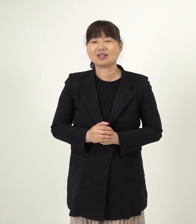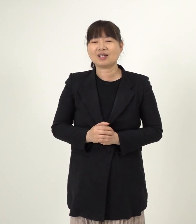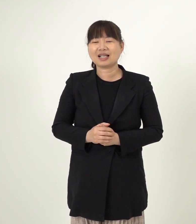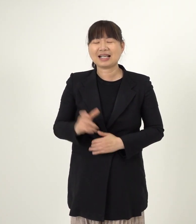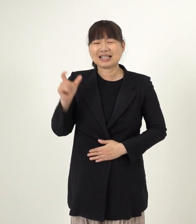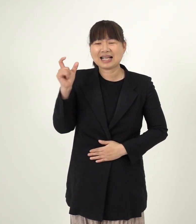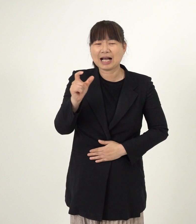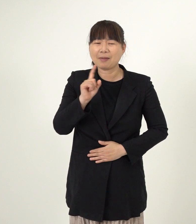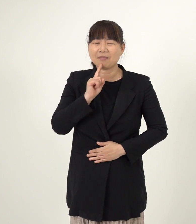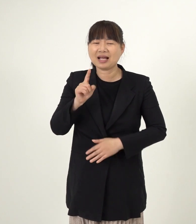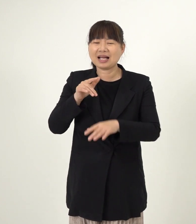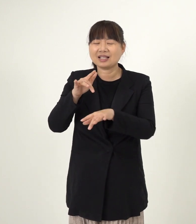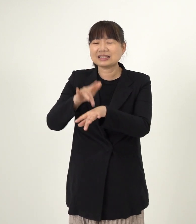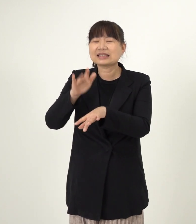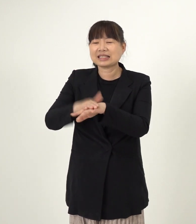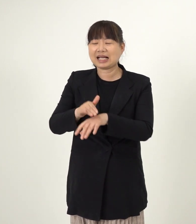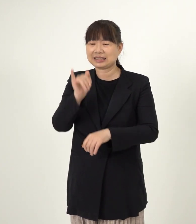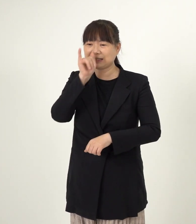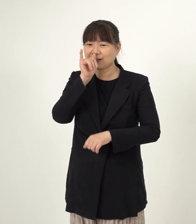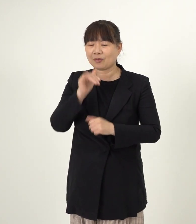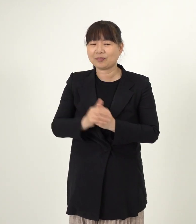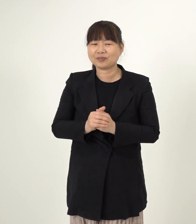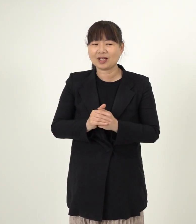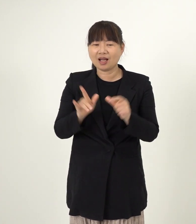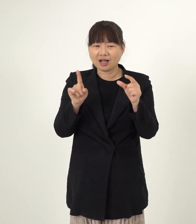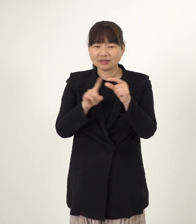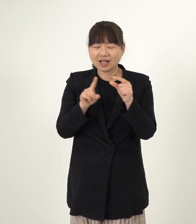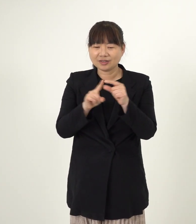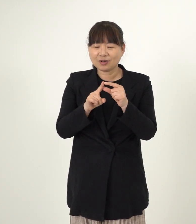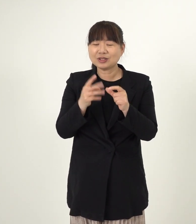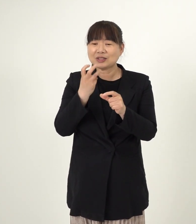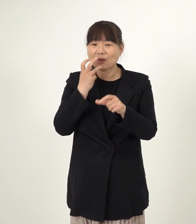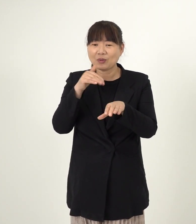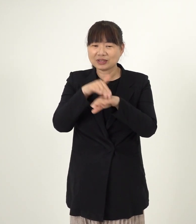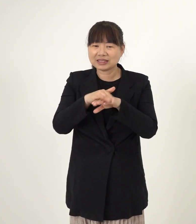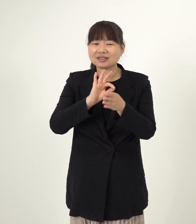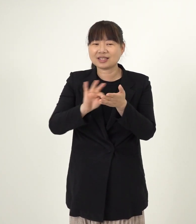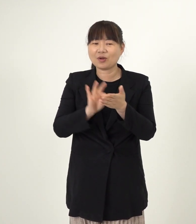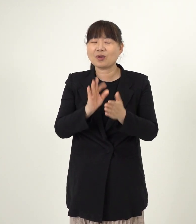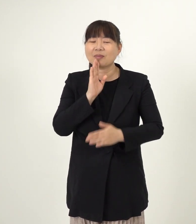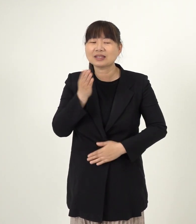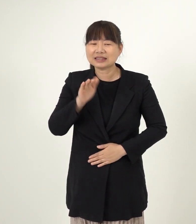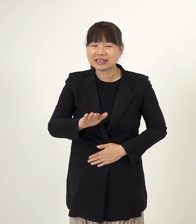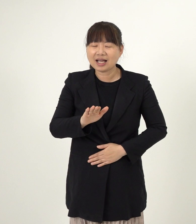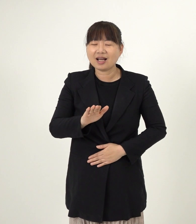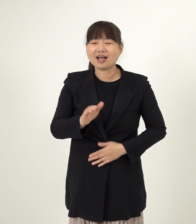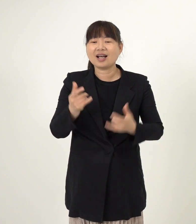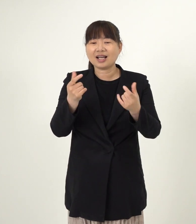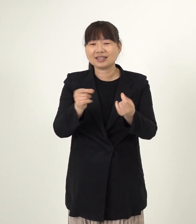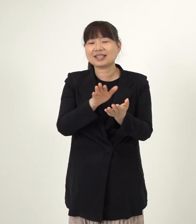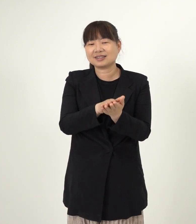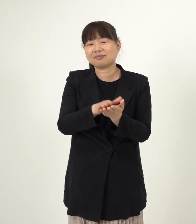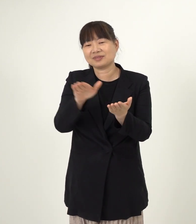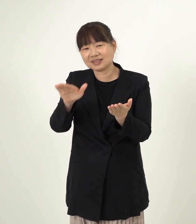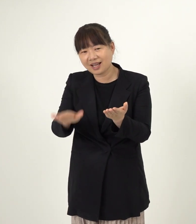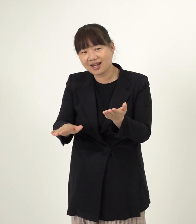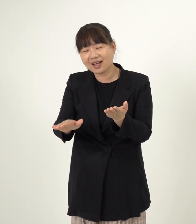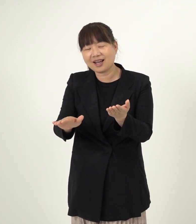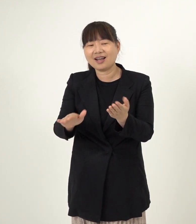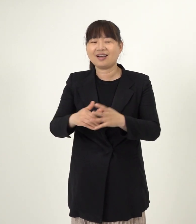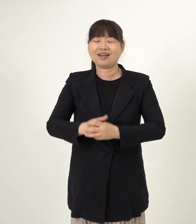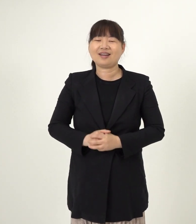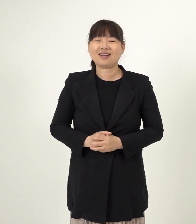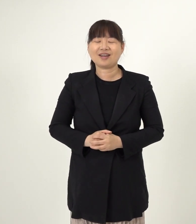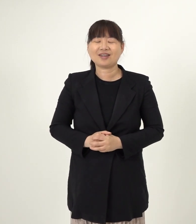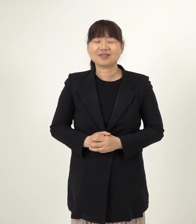있어요. 단어는 표준말을 쓰는 건 맞아요. 그랬습니다. 뭐 그러면